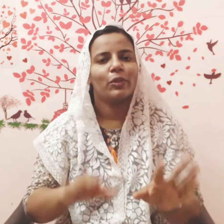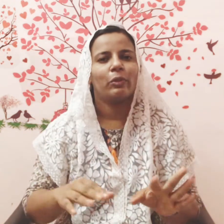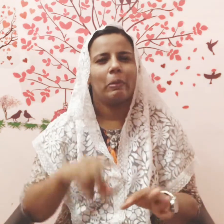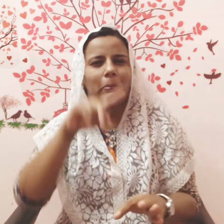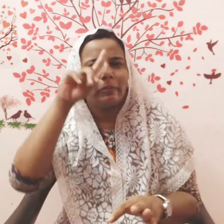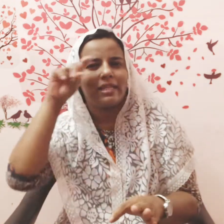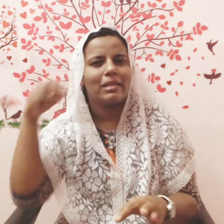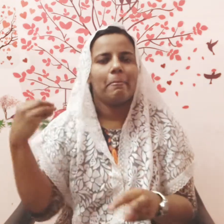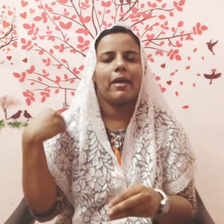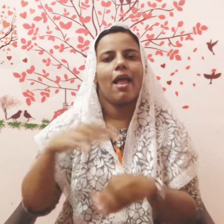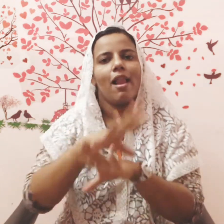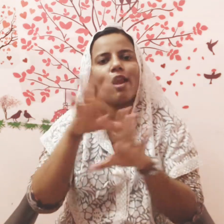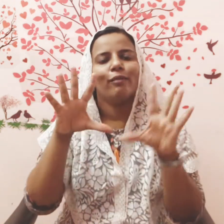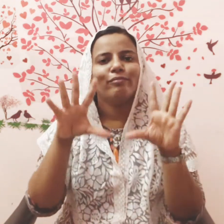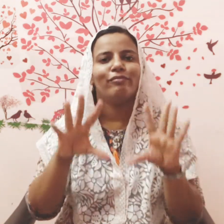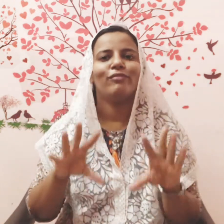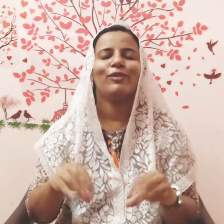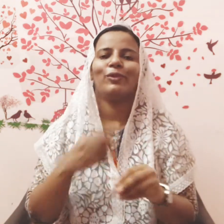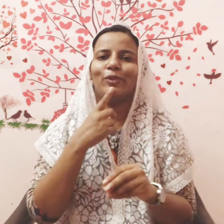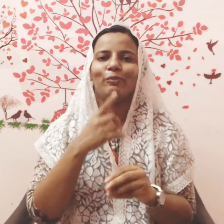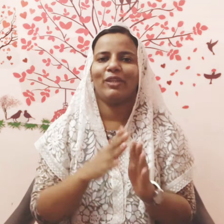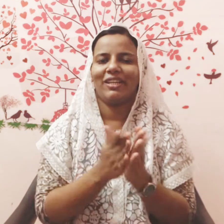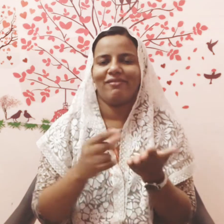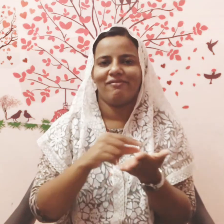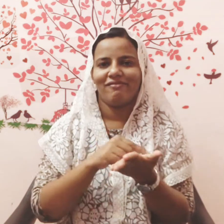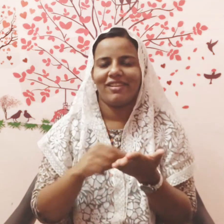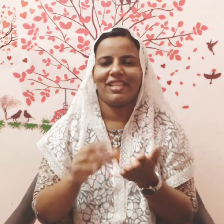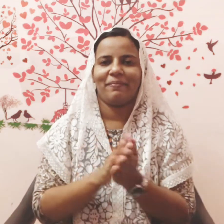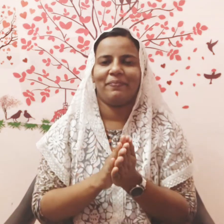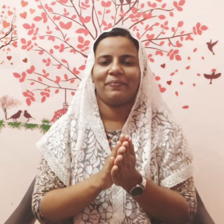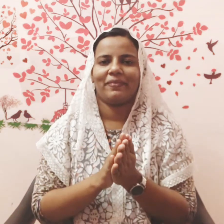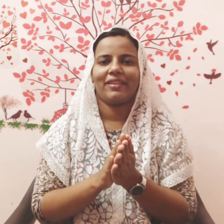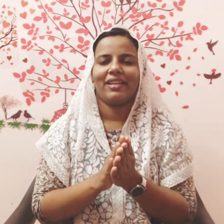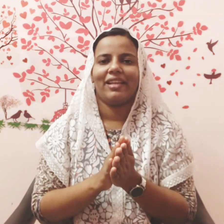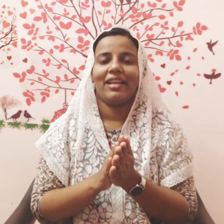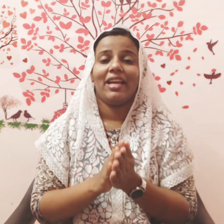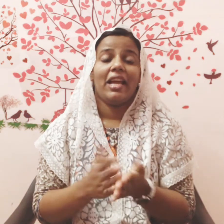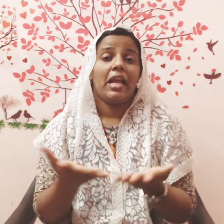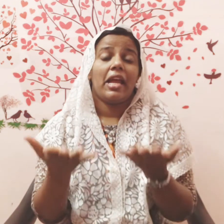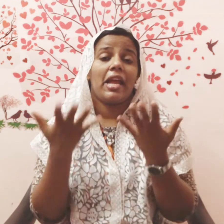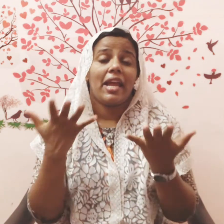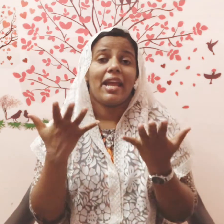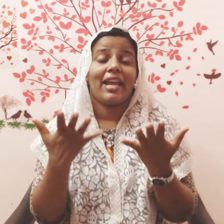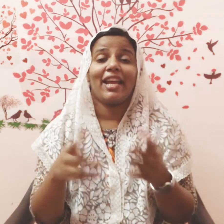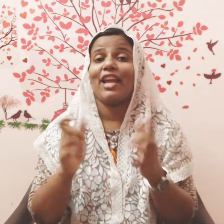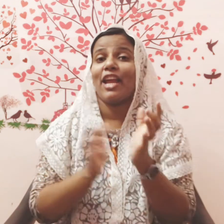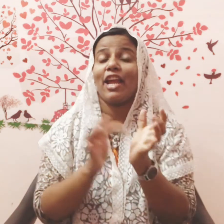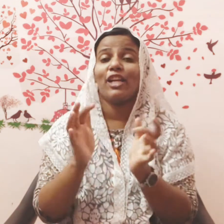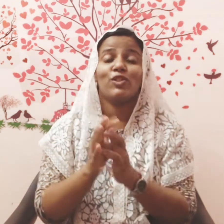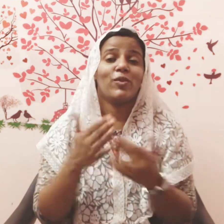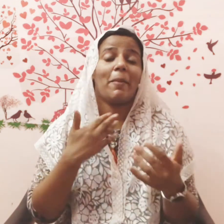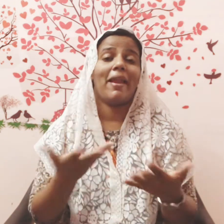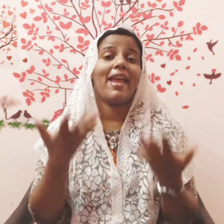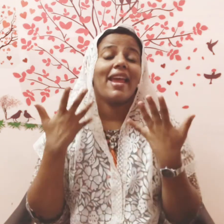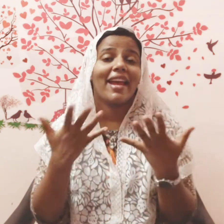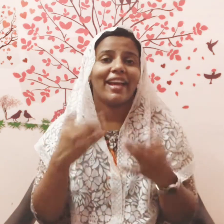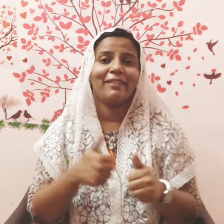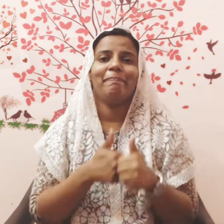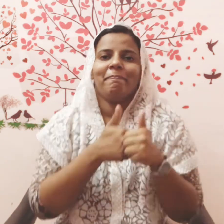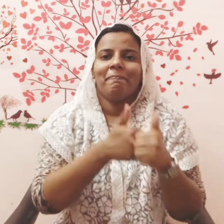ബാധയൊഴിഞ്ഞ് സ്വസ്ഥയായിരിക്കുക എന്ന് പറഞ്ഞു. ഈ മെസ്സേജിന് ടൈറ്റിൽ ഇട്ടിരിക്കുന്നത് ഹൗ ടു അപ്രോച്ച് ജീസസ് എന്നാണ്. എങ്ങനെ